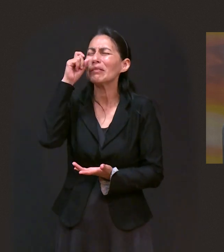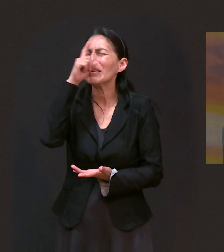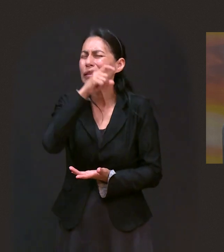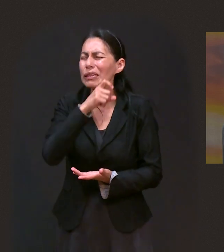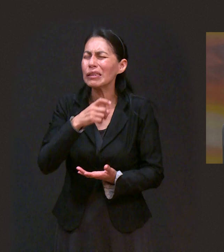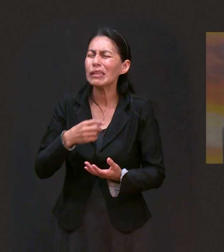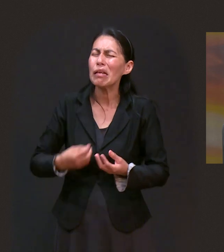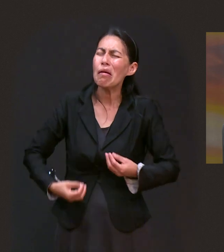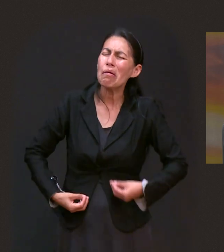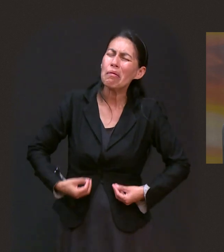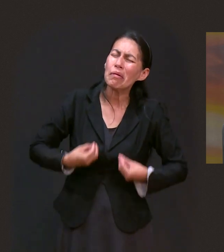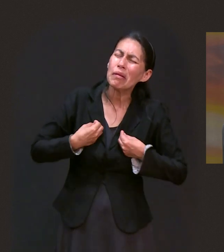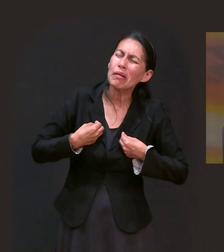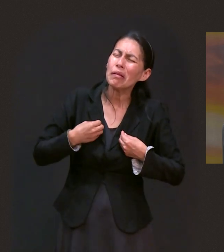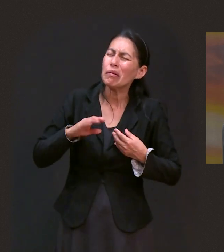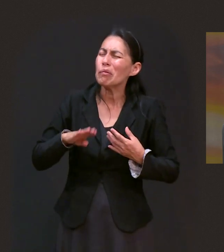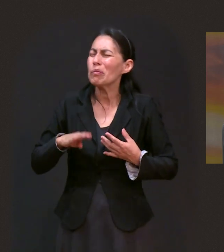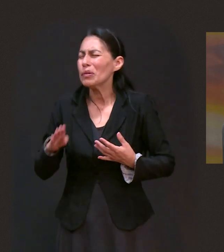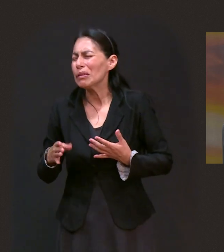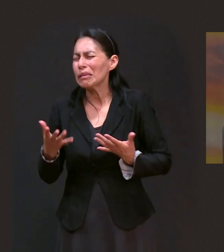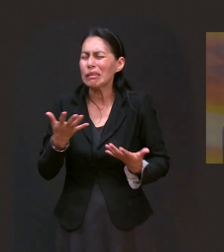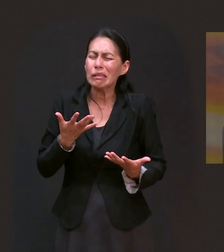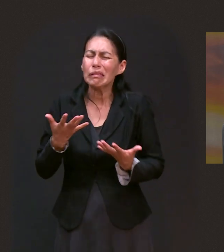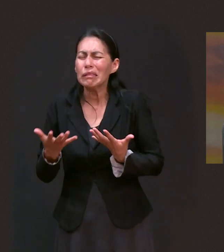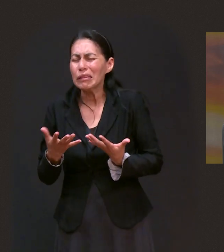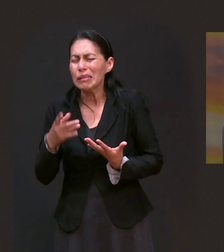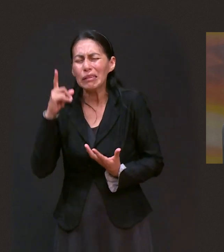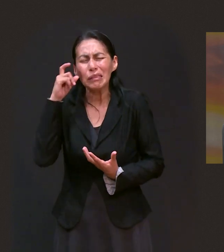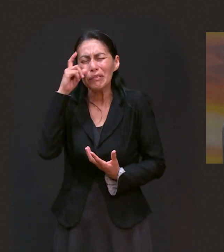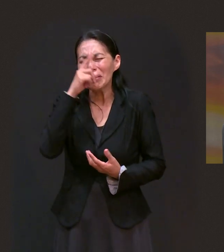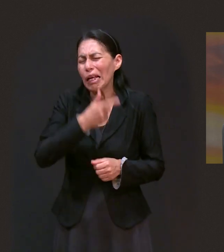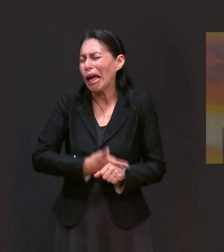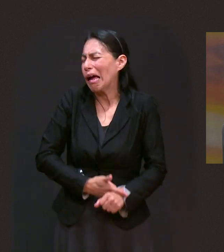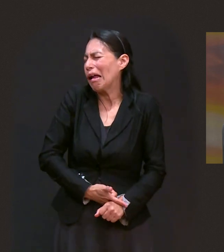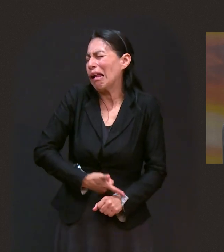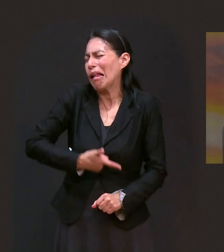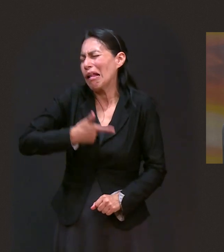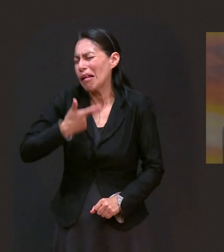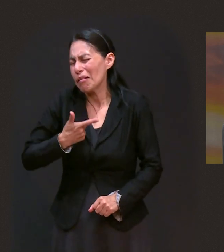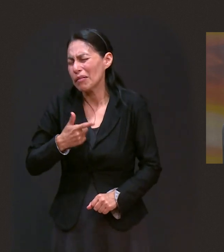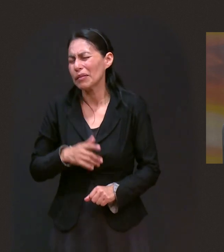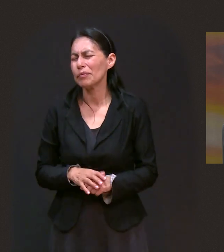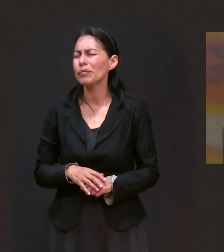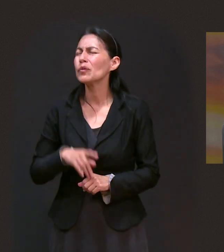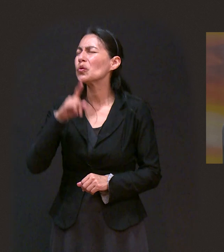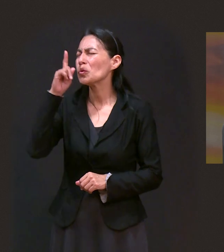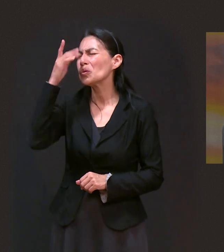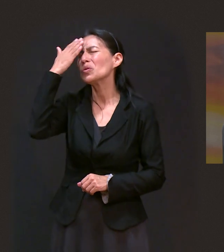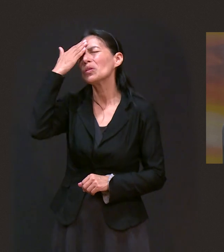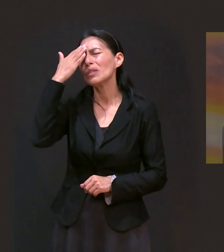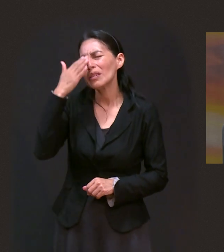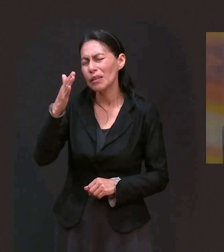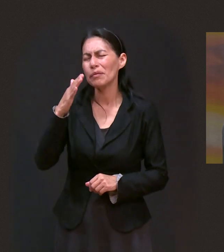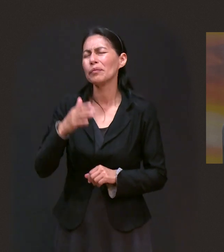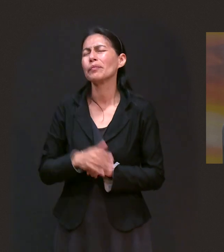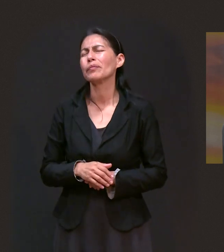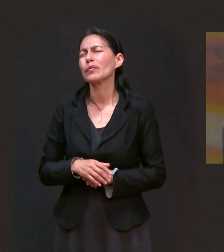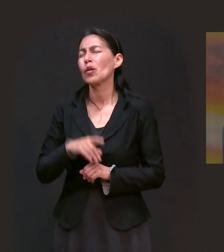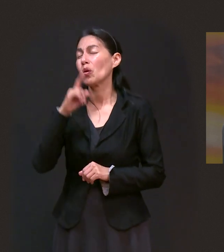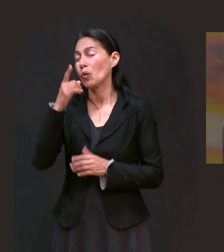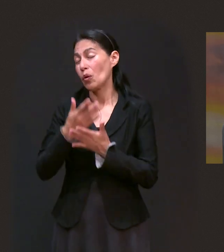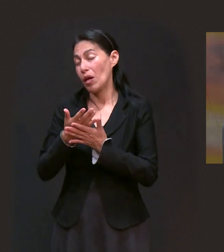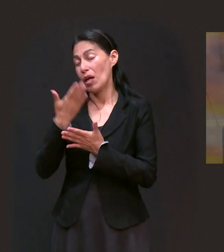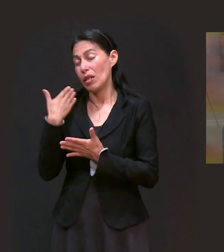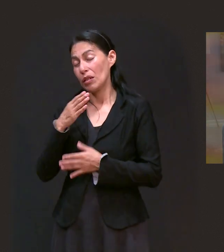salud entre la vida y la muerte pero señor solo tú que ha experimentado eso como la muerte y ha resucitado